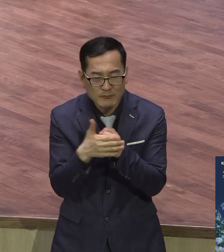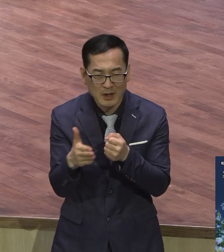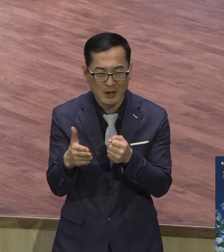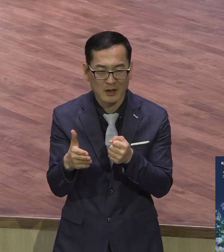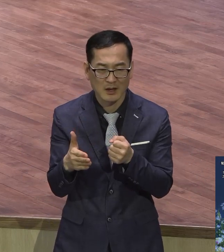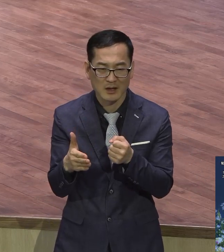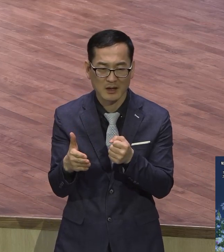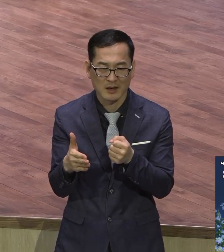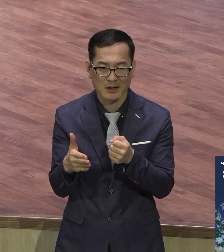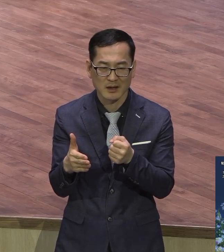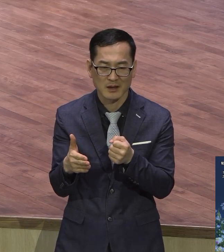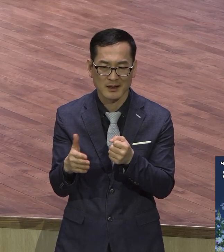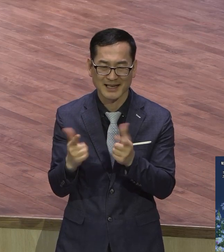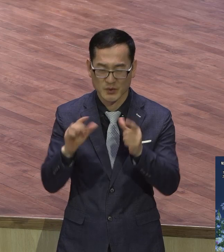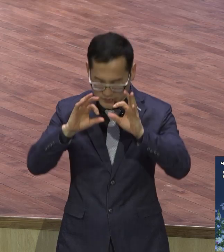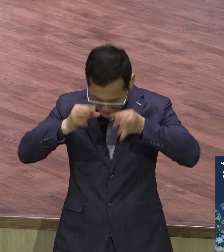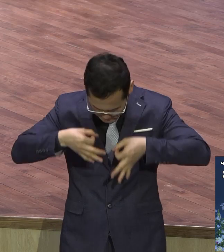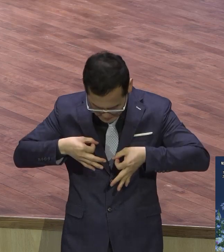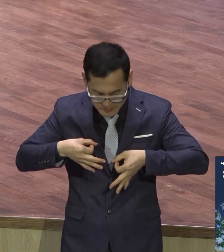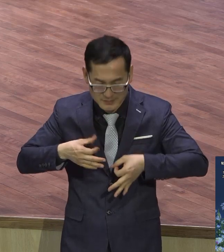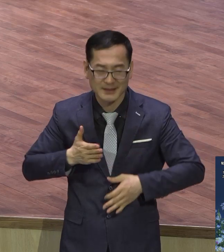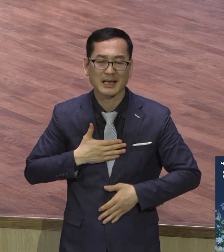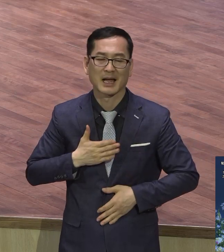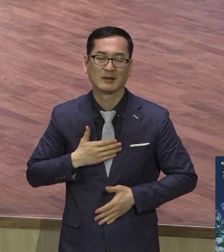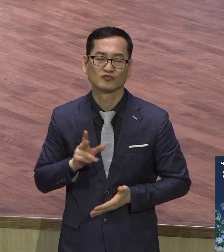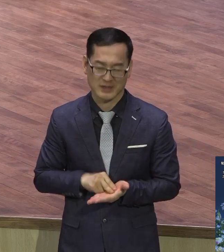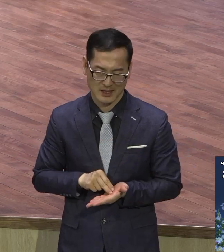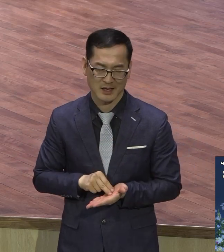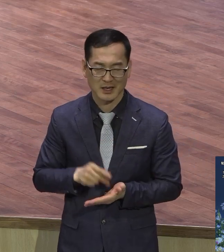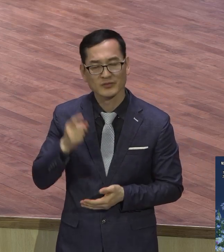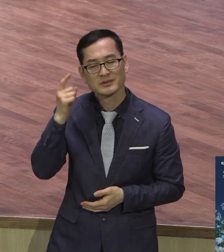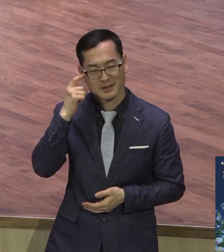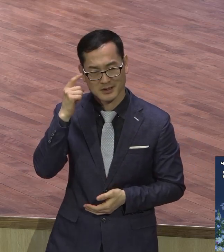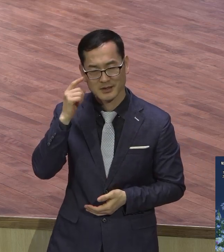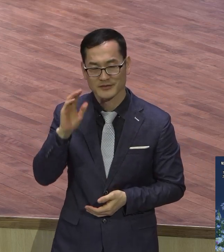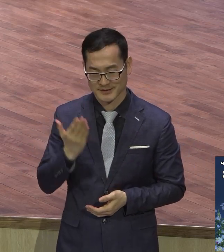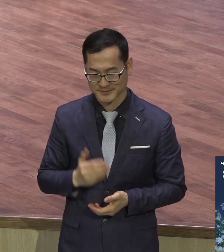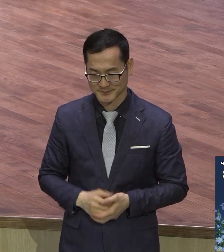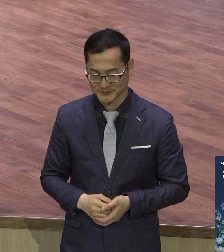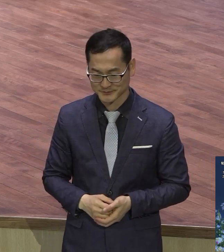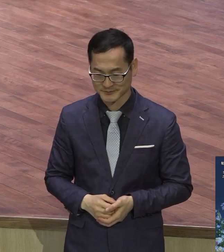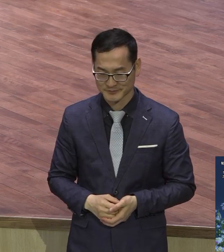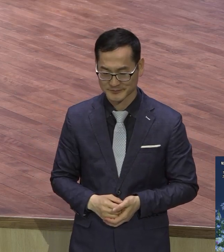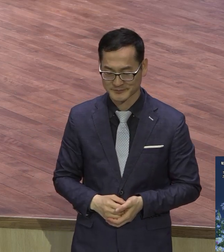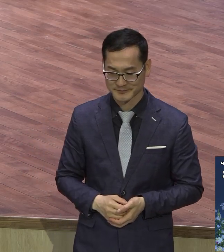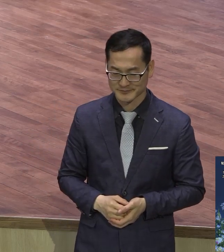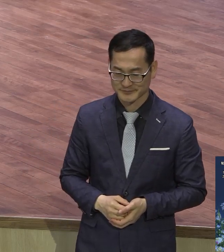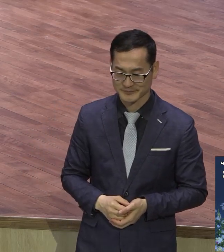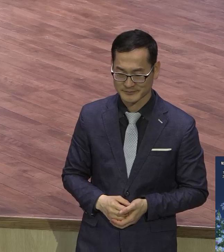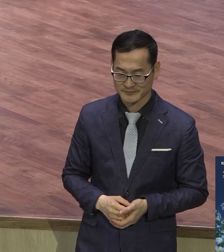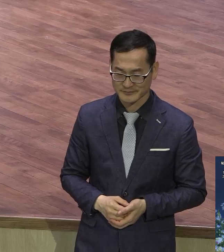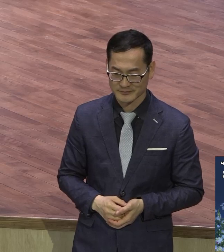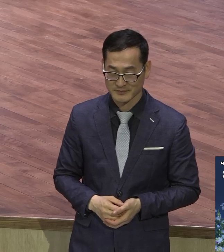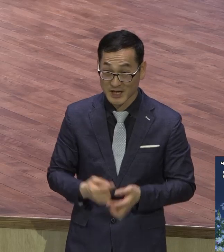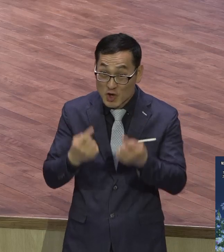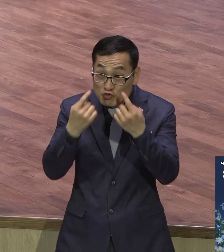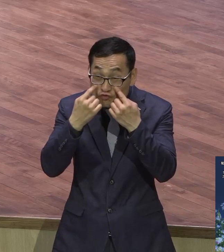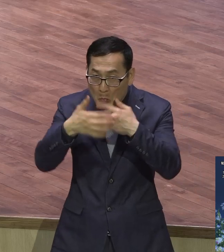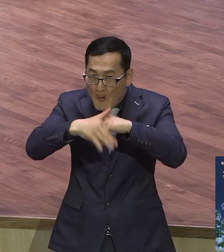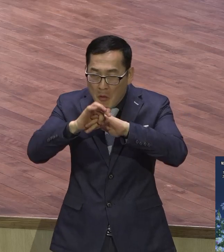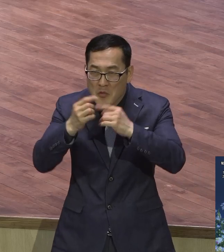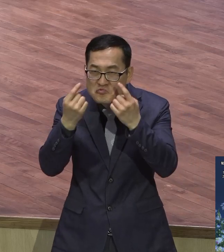다 틀린 거예요. 아 내가 문제구나. 내 시각이 문제구나. 내 보는 눈이